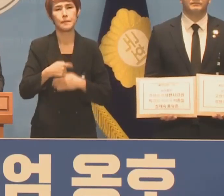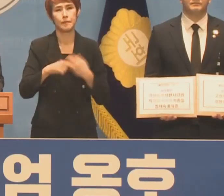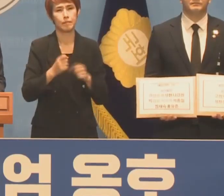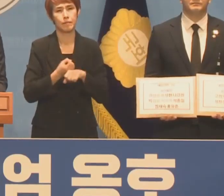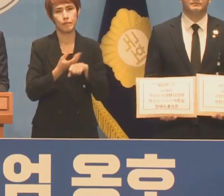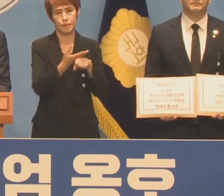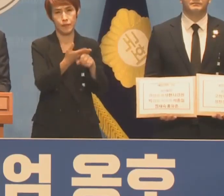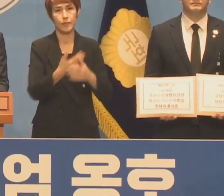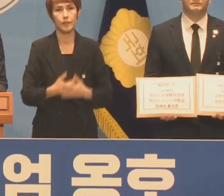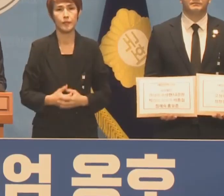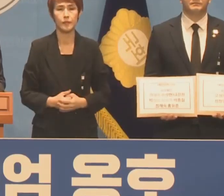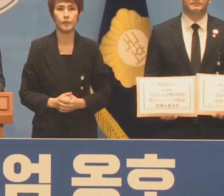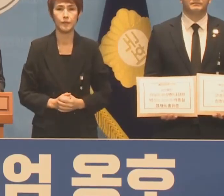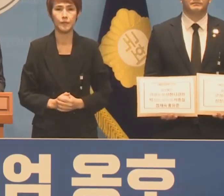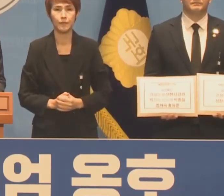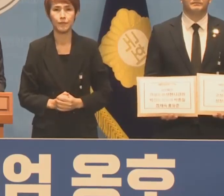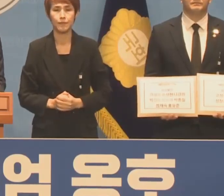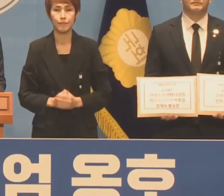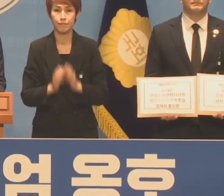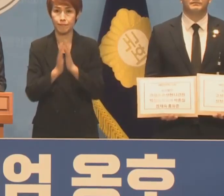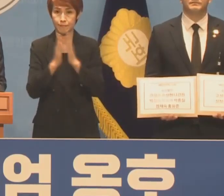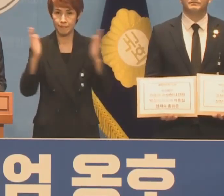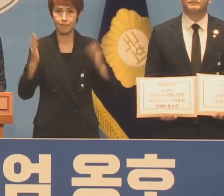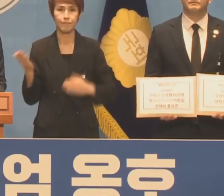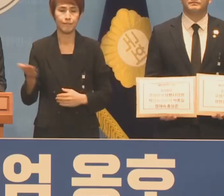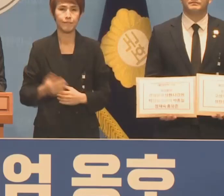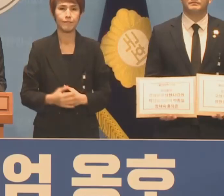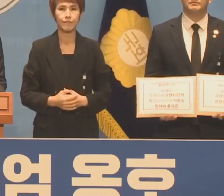네, 기자회견문 낭독하겠습니다.